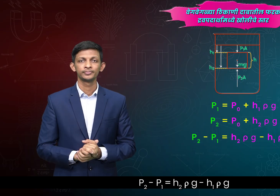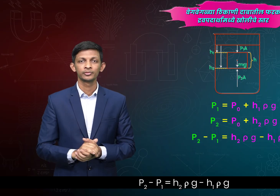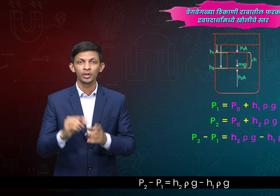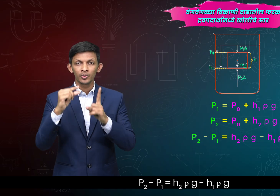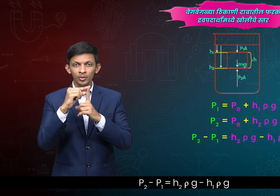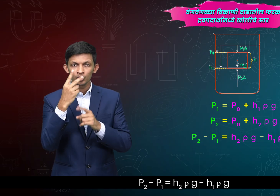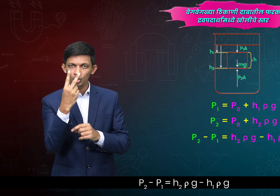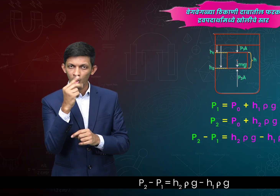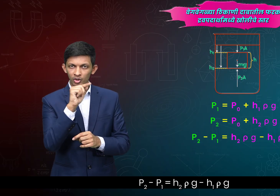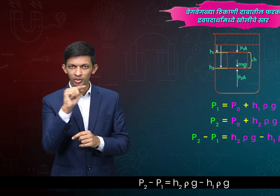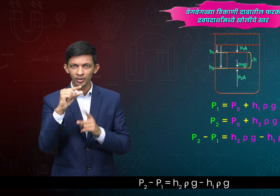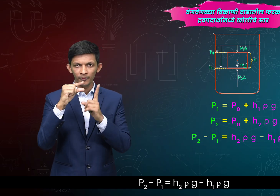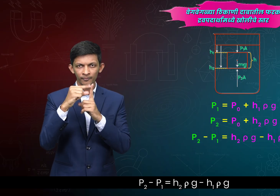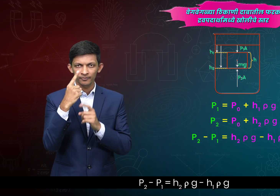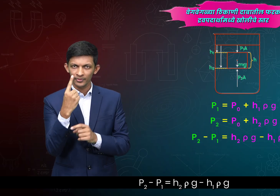P2-P1